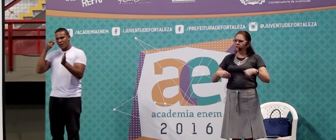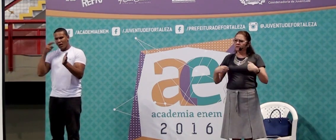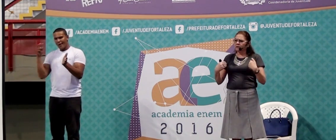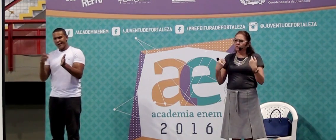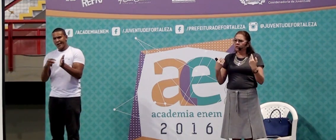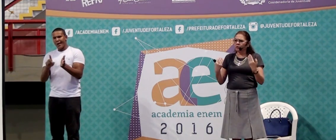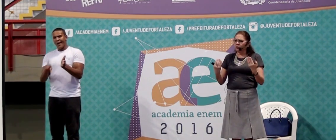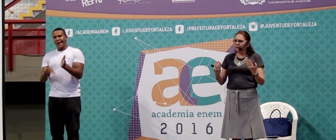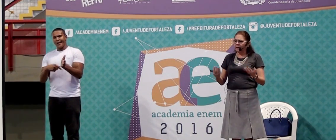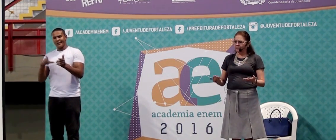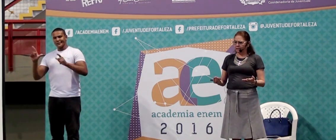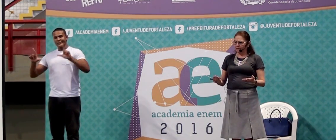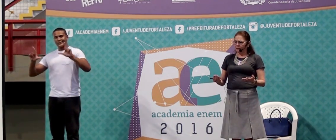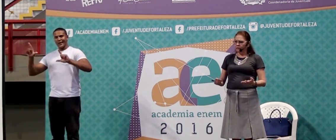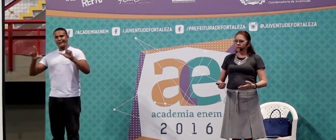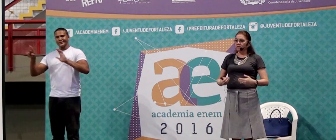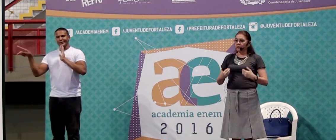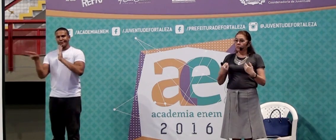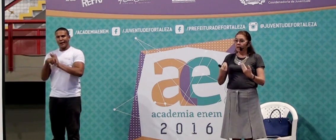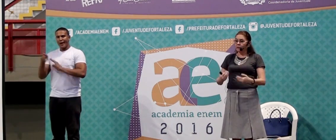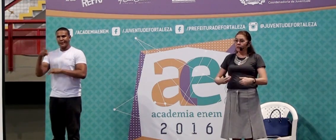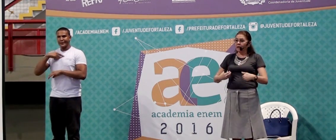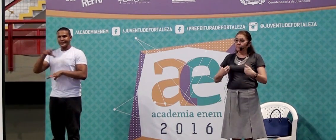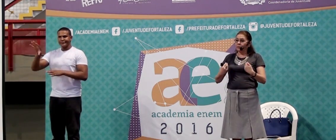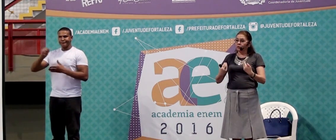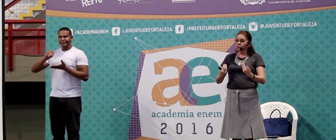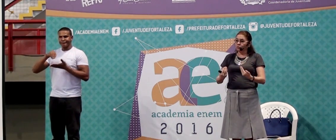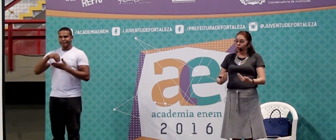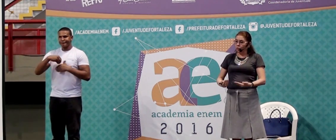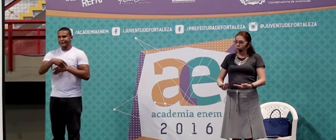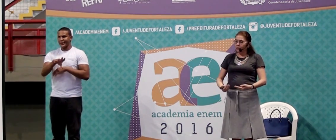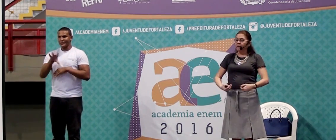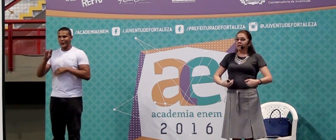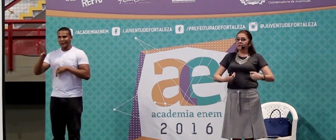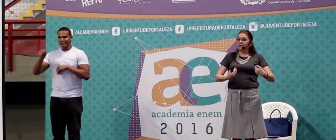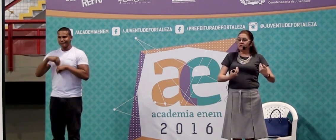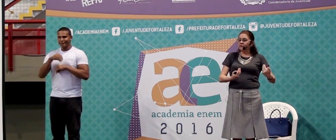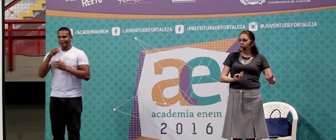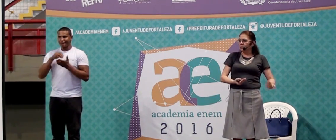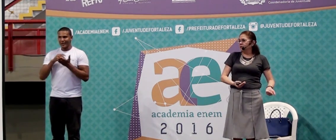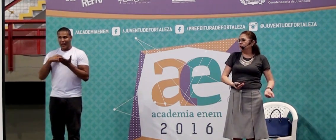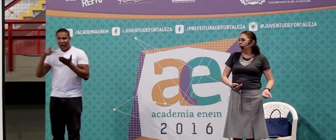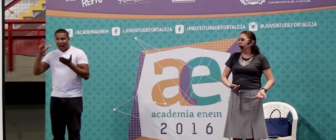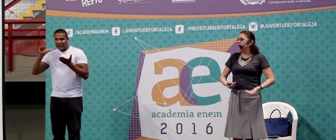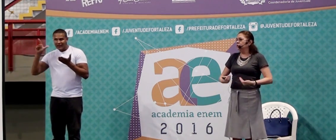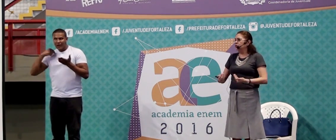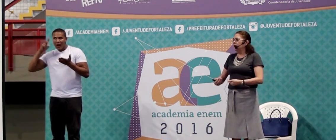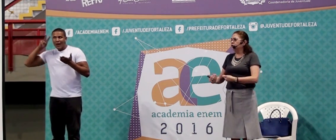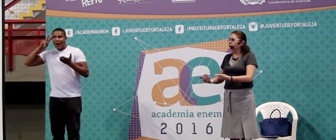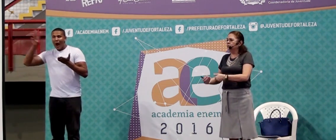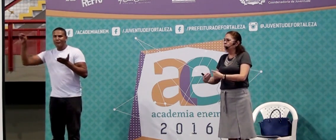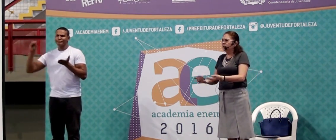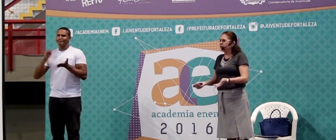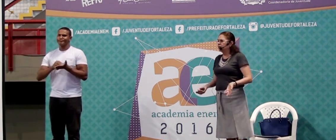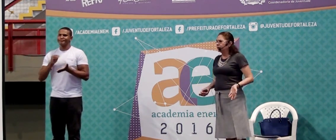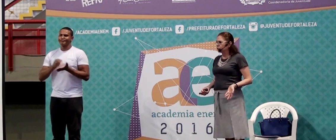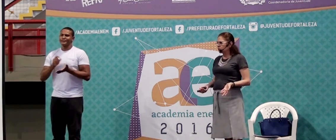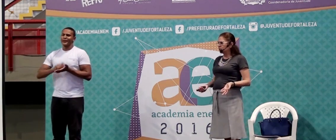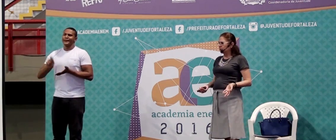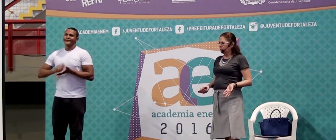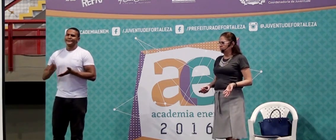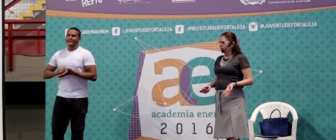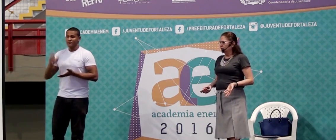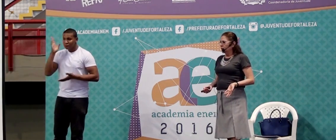inteiro que você não criou nada. Você é um mero reprodutor das informações que os textos